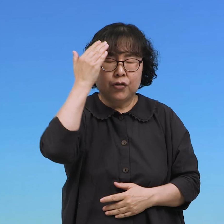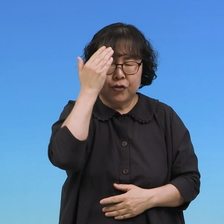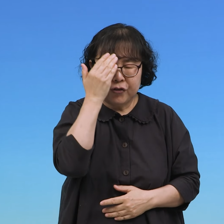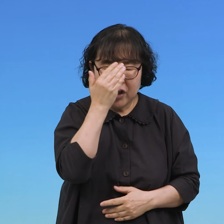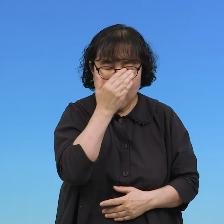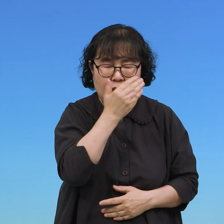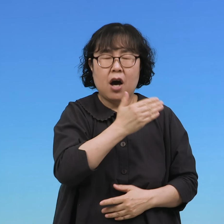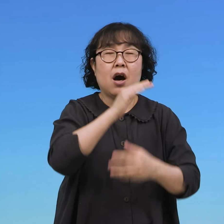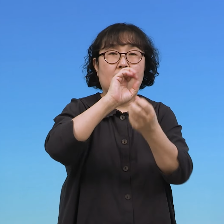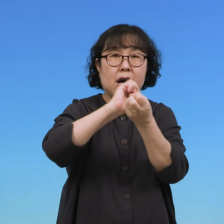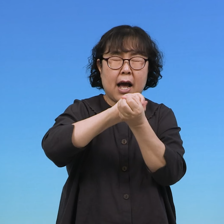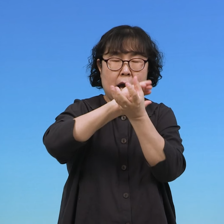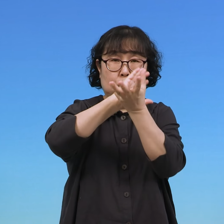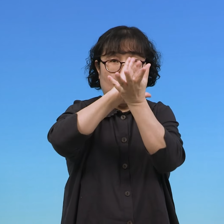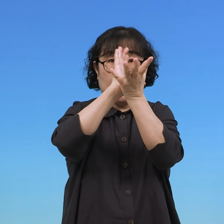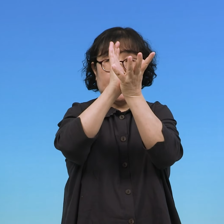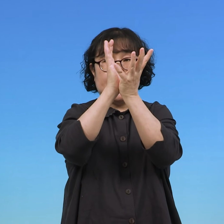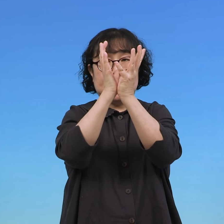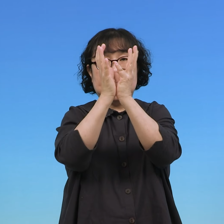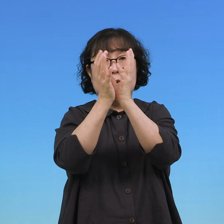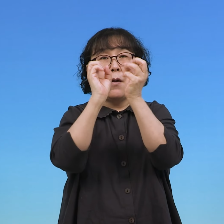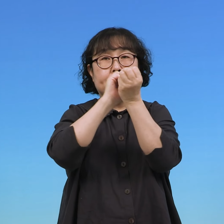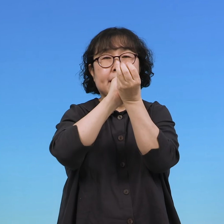순결한 꽃들 피어나고